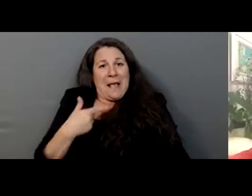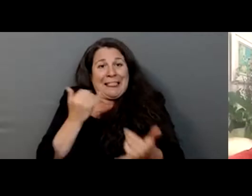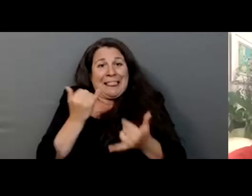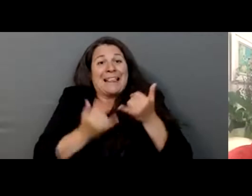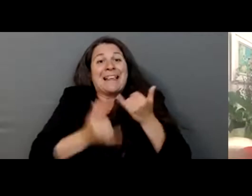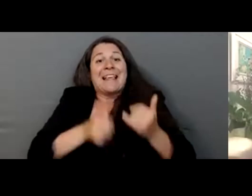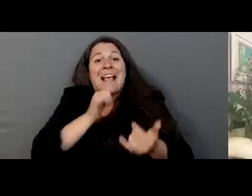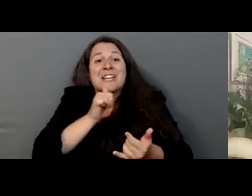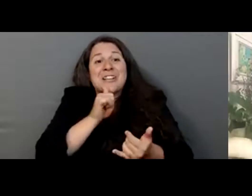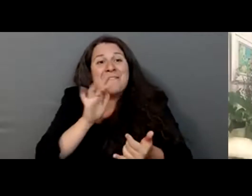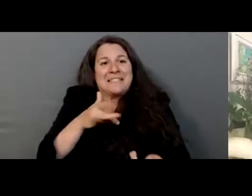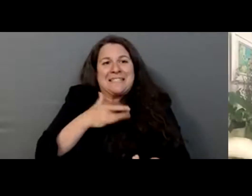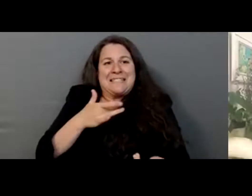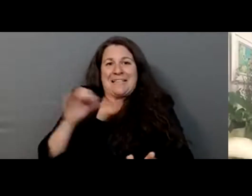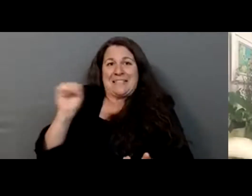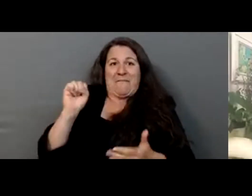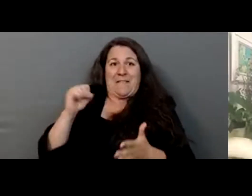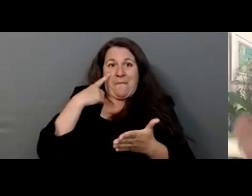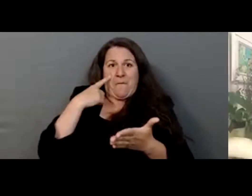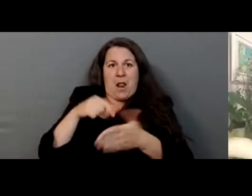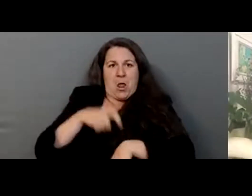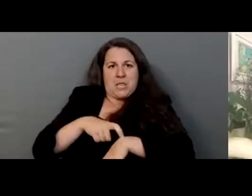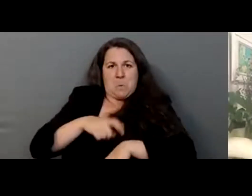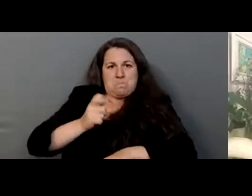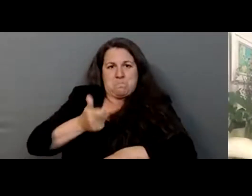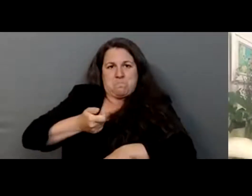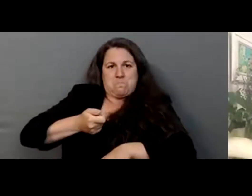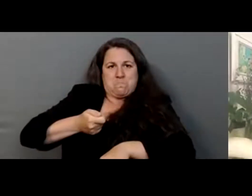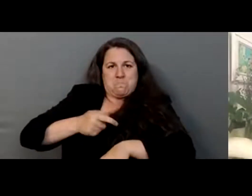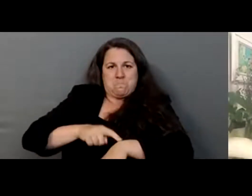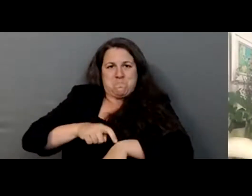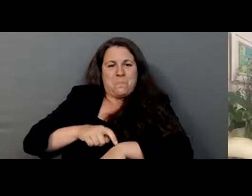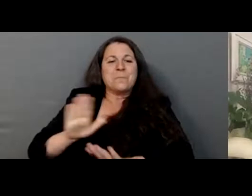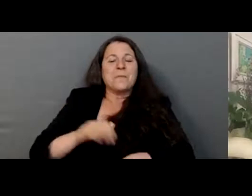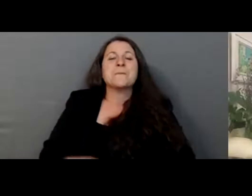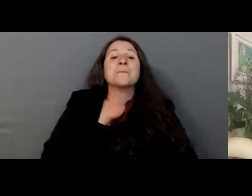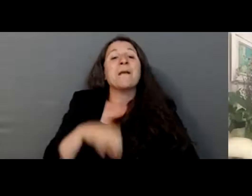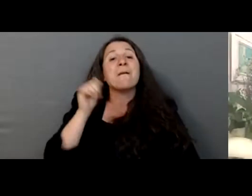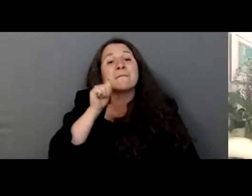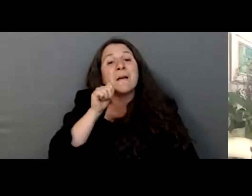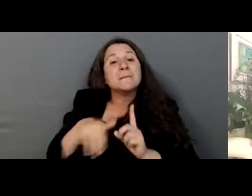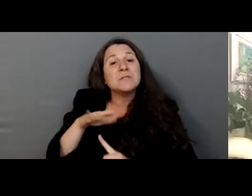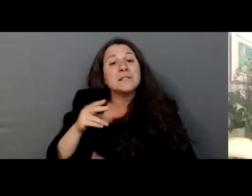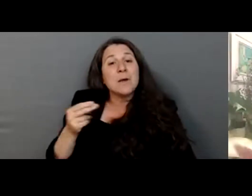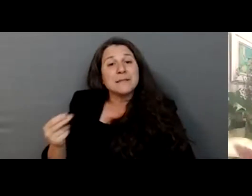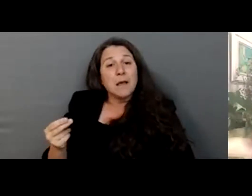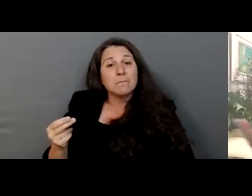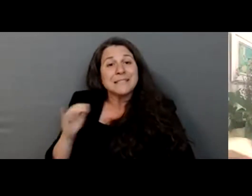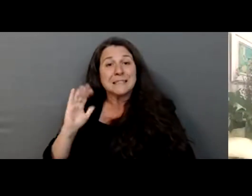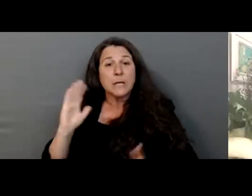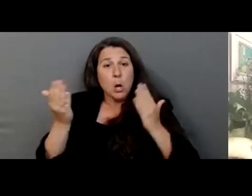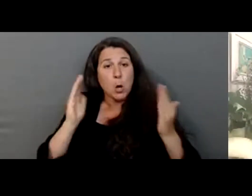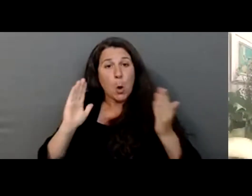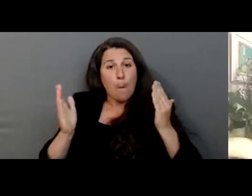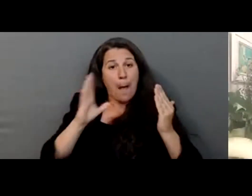Stéphanie va oui, c'est ça, je vois le temps, me couper. Les femmes en situation de handicap par rapport aux hommes dans une perspective